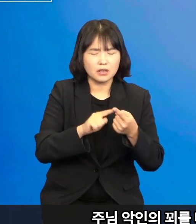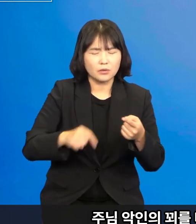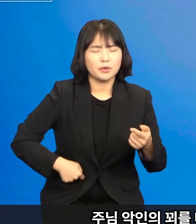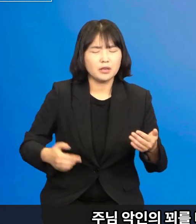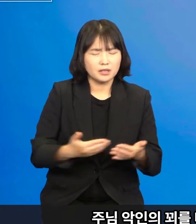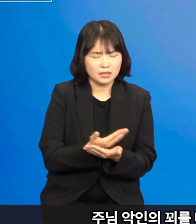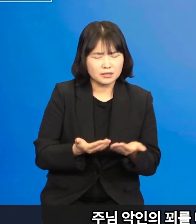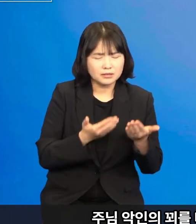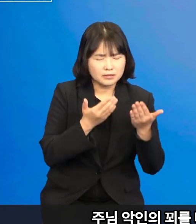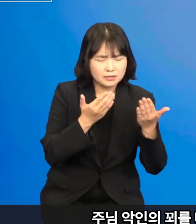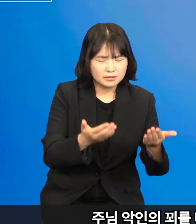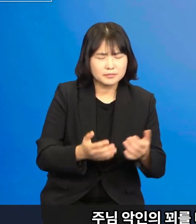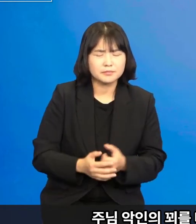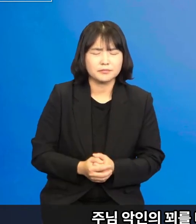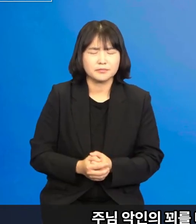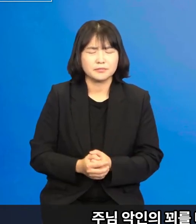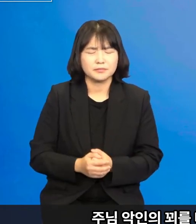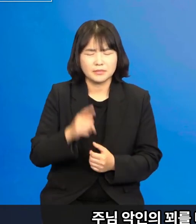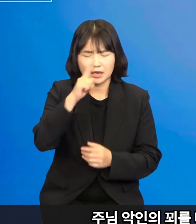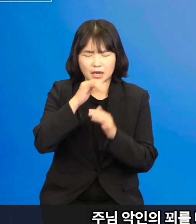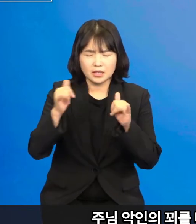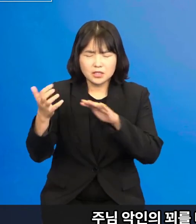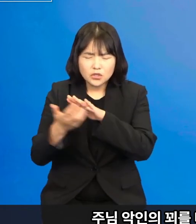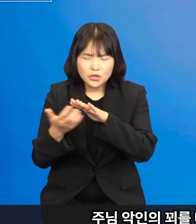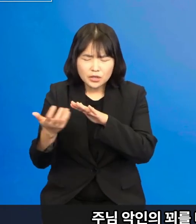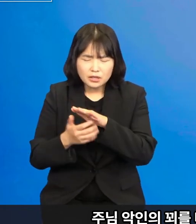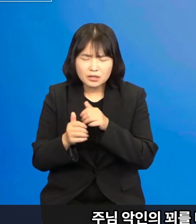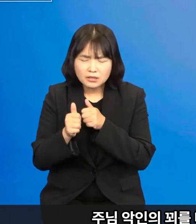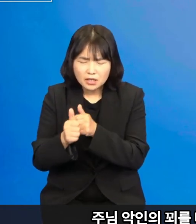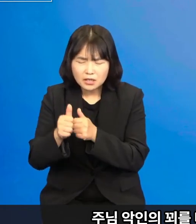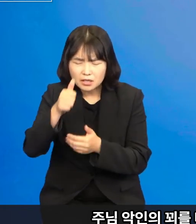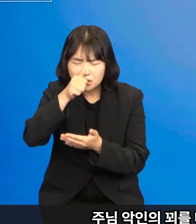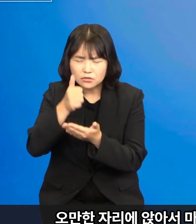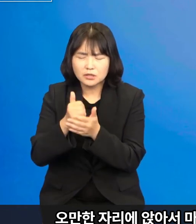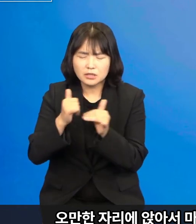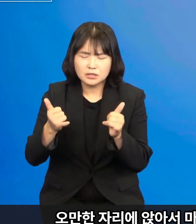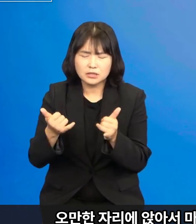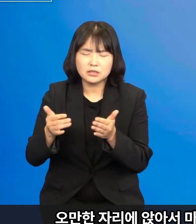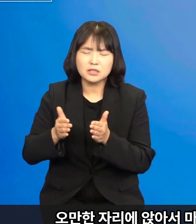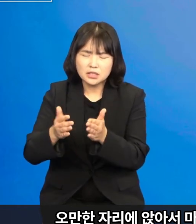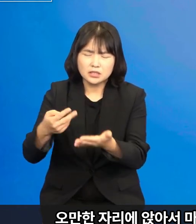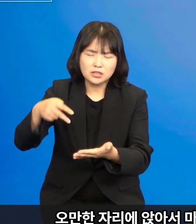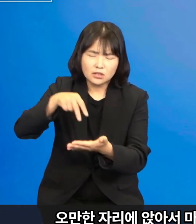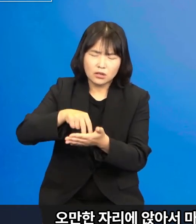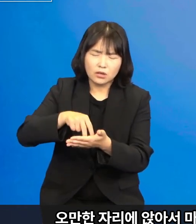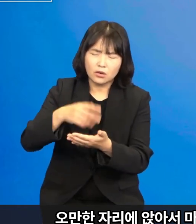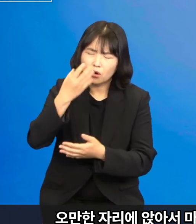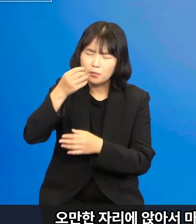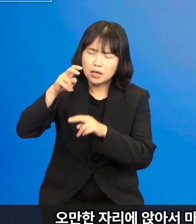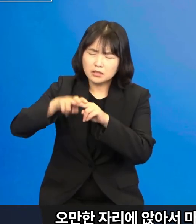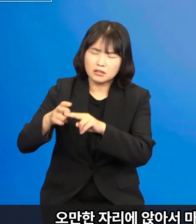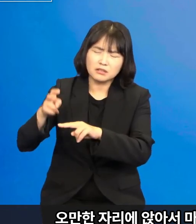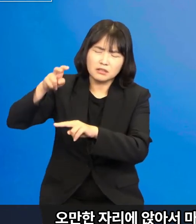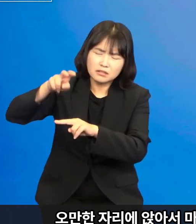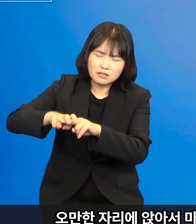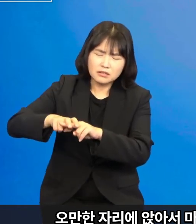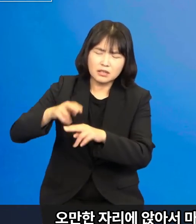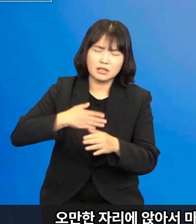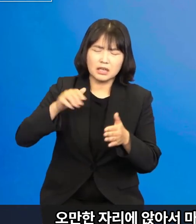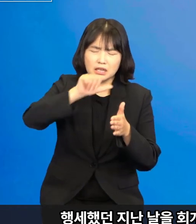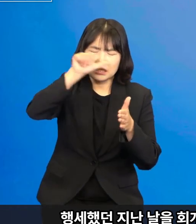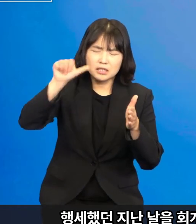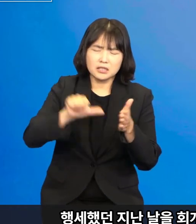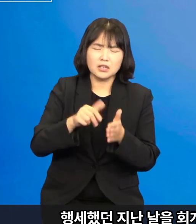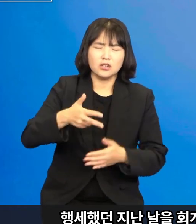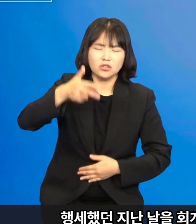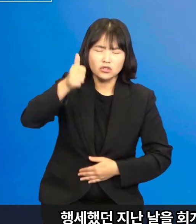주님, 악인의 길을 따라 또한 죄인의 길을 서며 오만한 자리에 앉아서 마치 내가 내 인생의 주인인 것